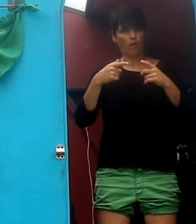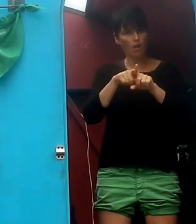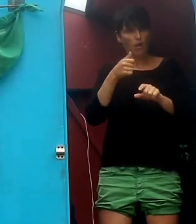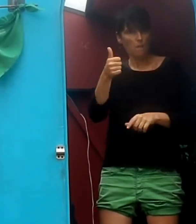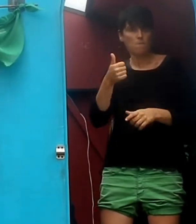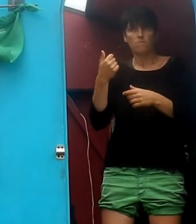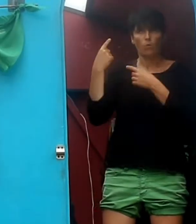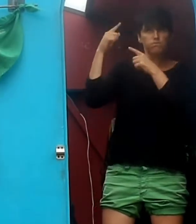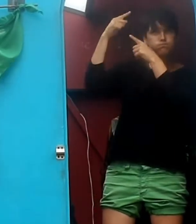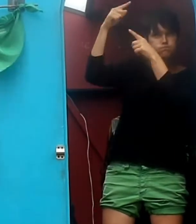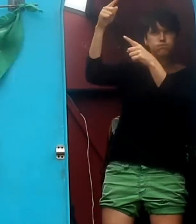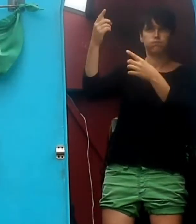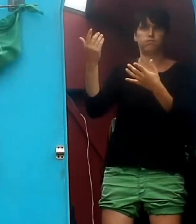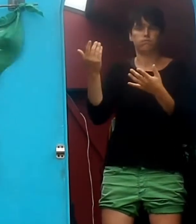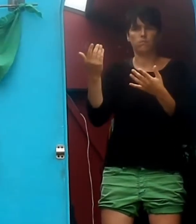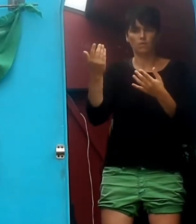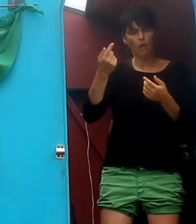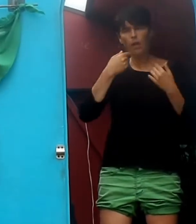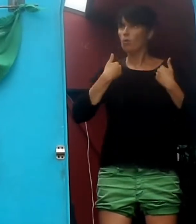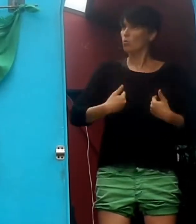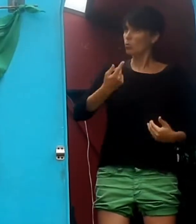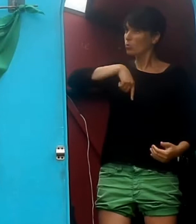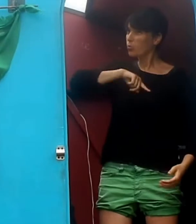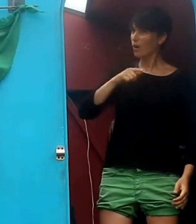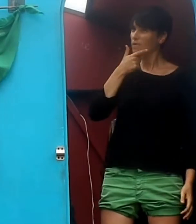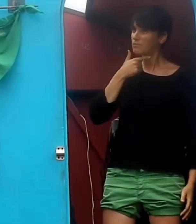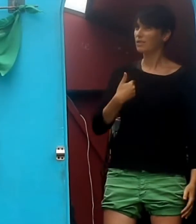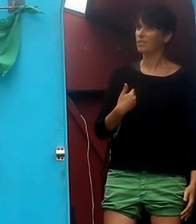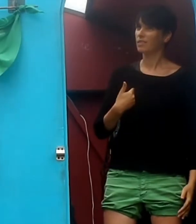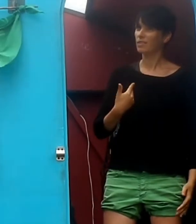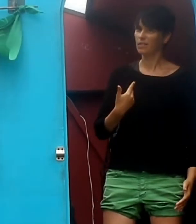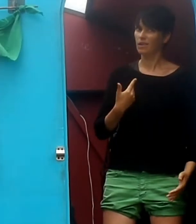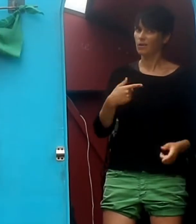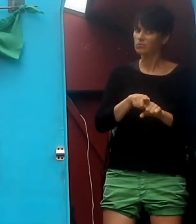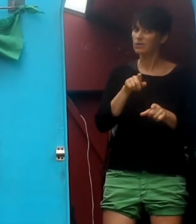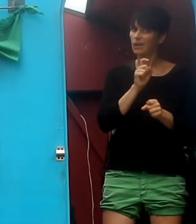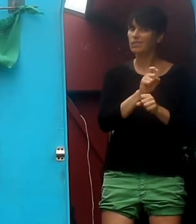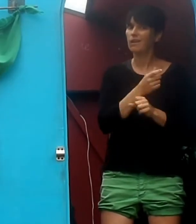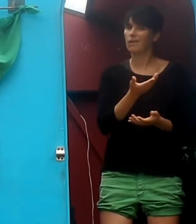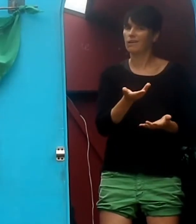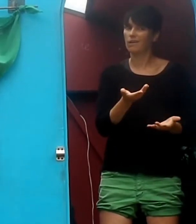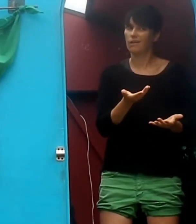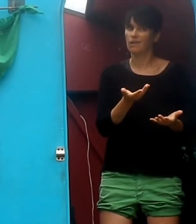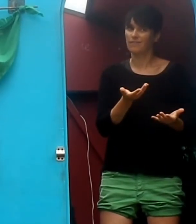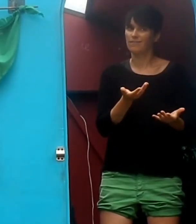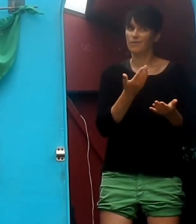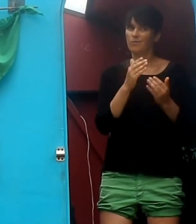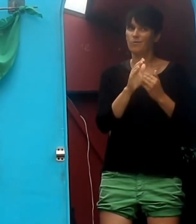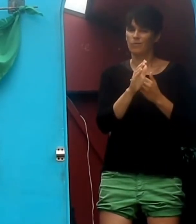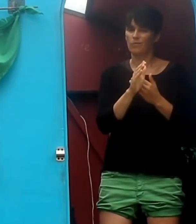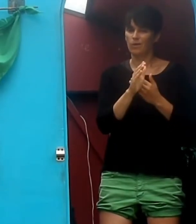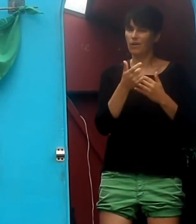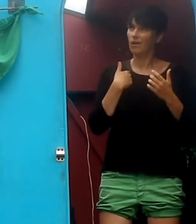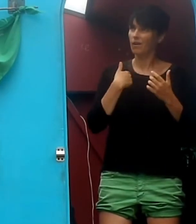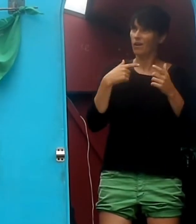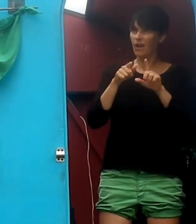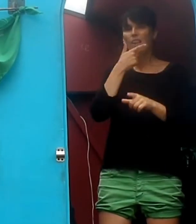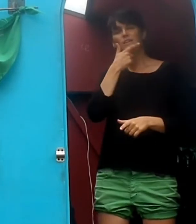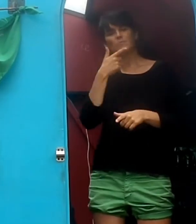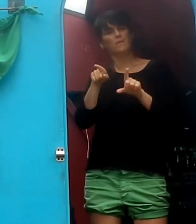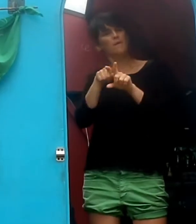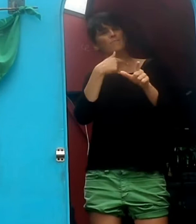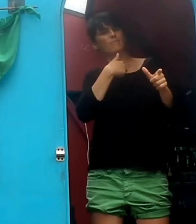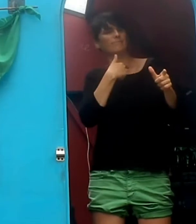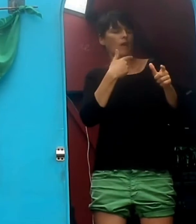lutte, de dire, voilà, nous, on est lesbiennes. C'est aussi une manière de critiquer le contrôle du corps des